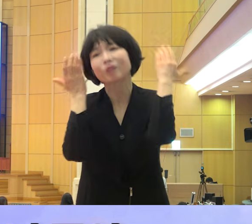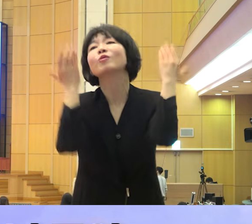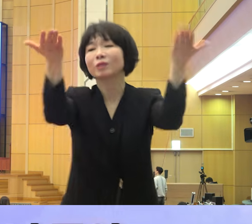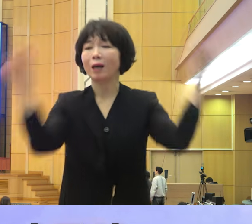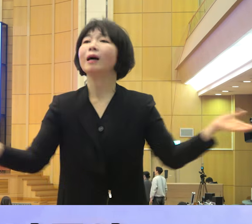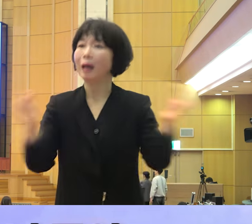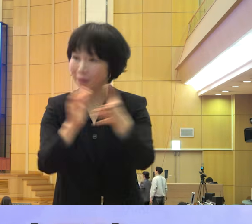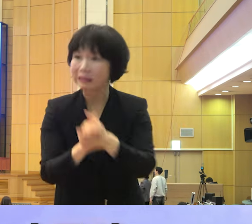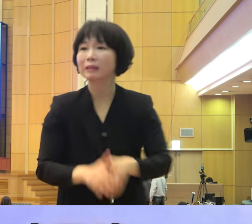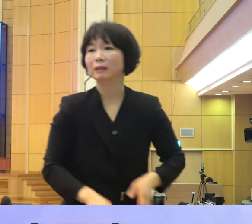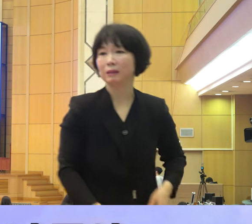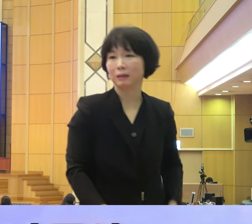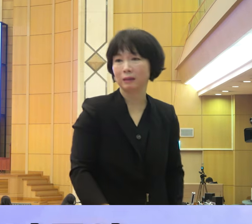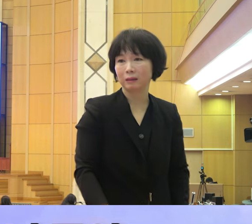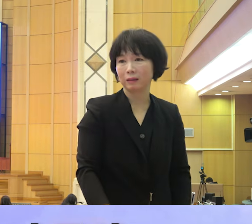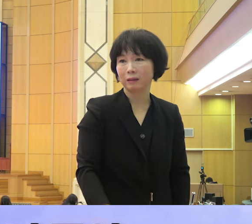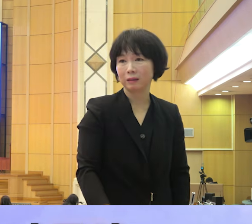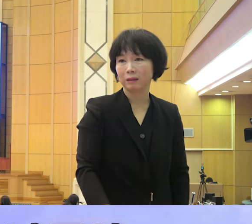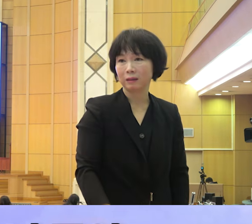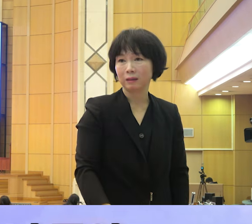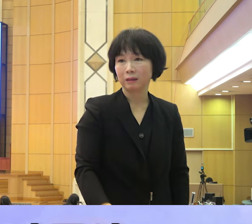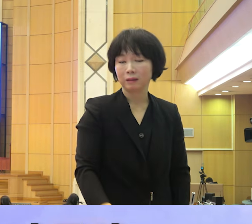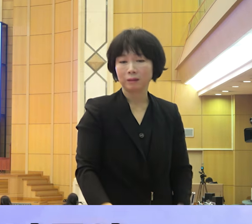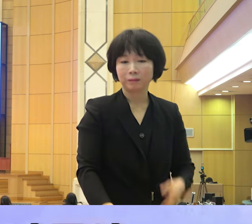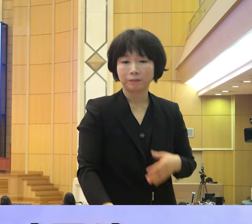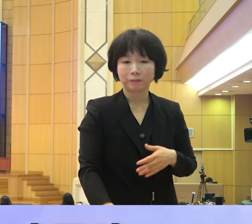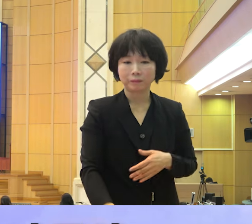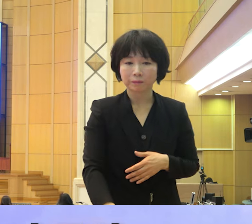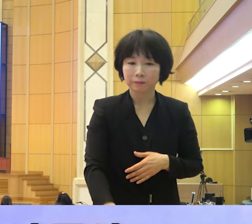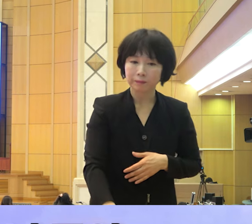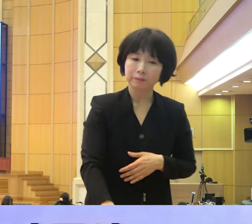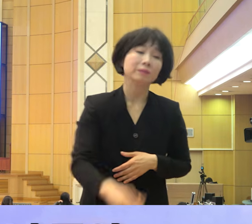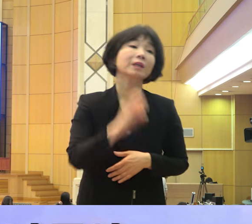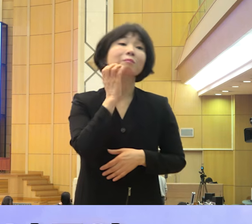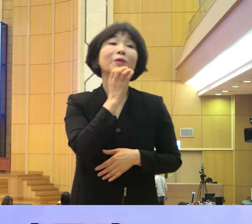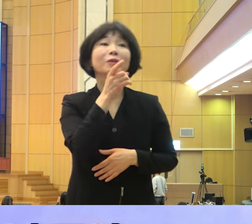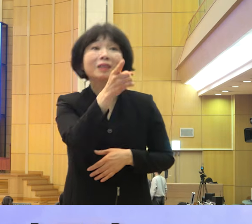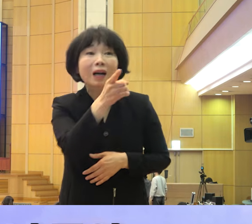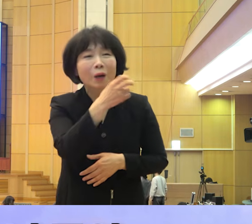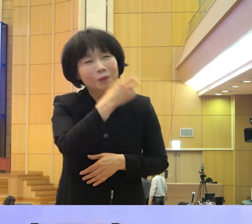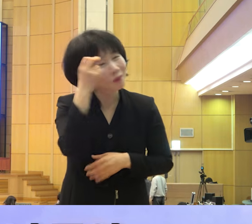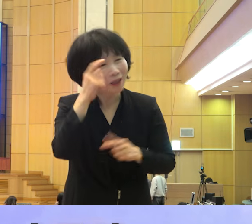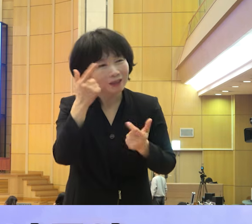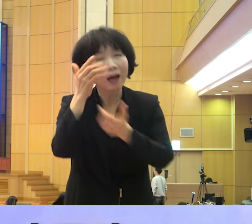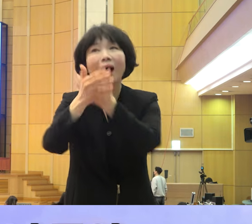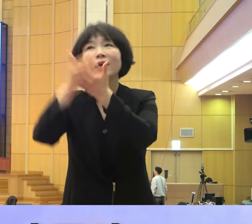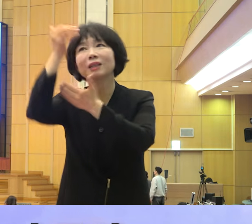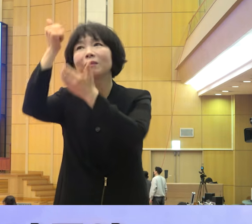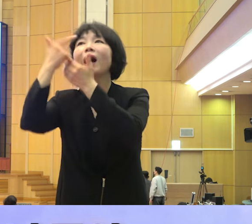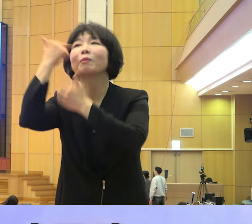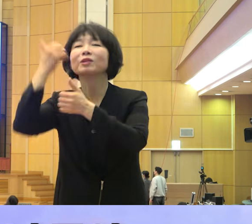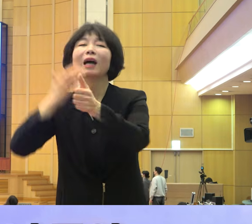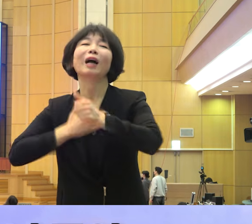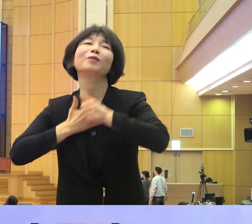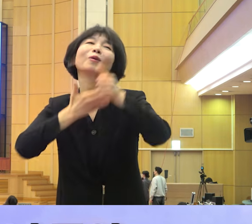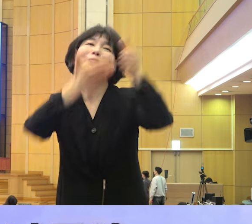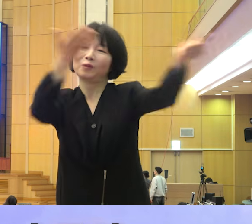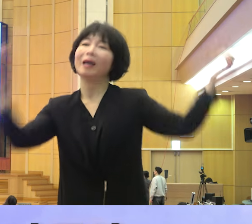깨닫게 하고 알게 하신 분은 내 자신이 알았던 것이 아니라 하늘에 계신 네 아버지가 알게 해준